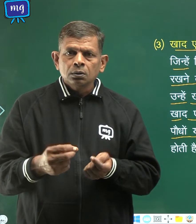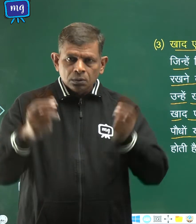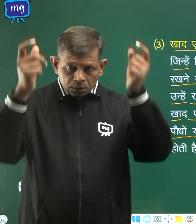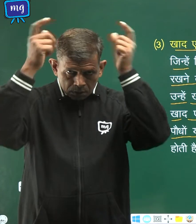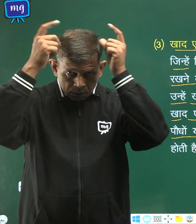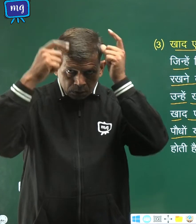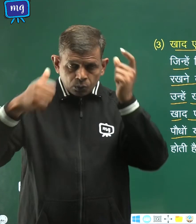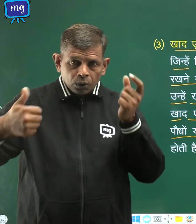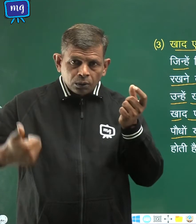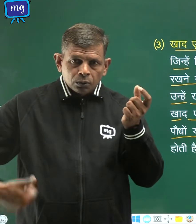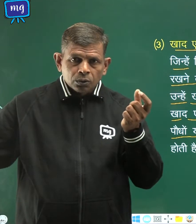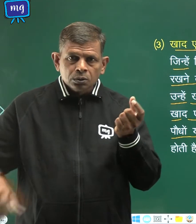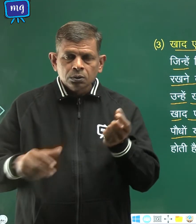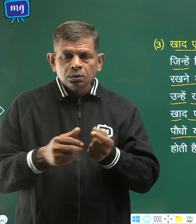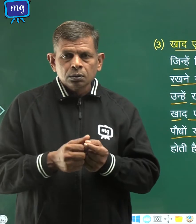जंतु अपशिष्ट से